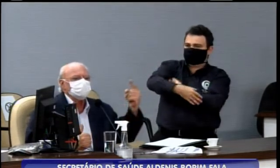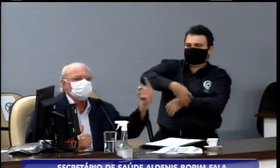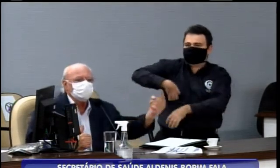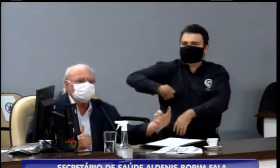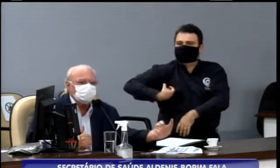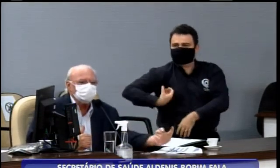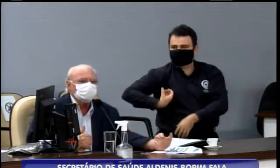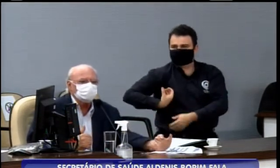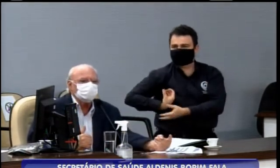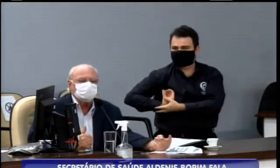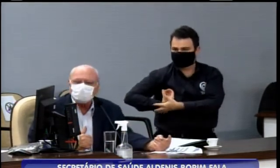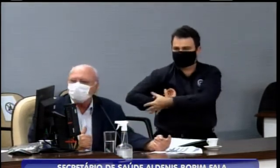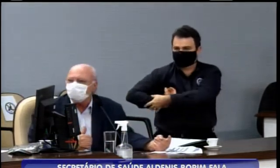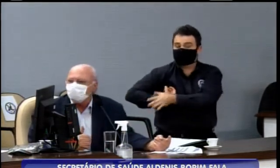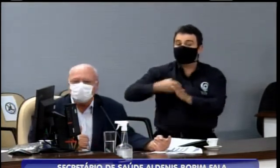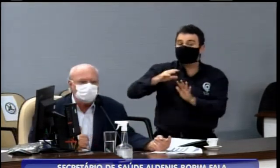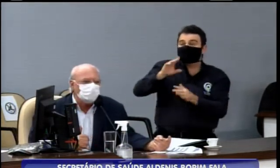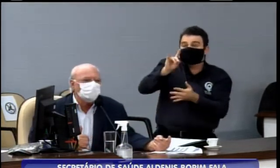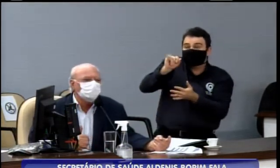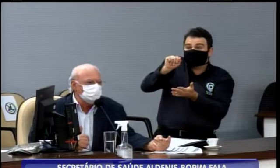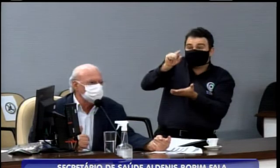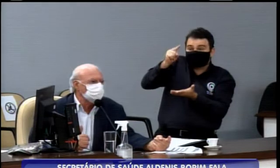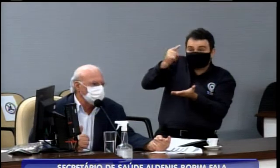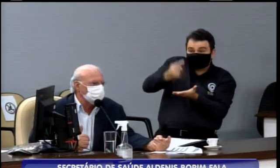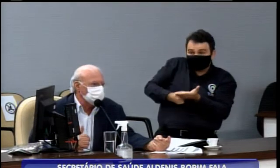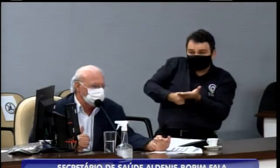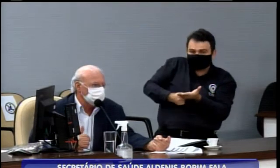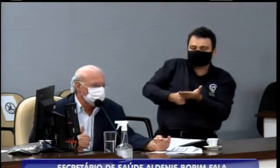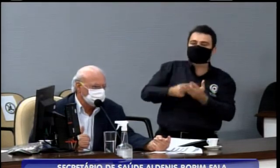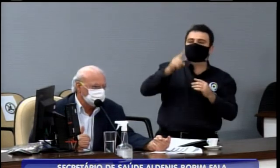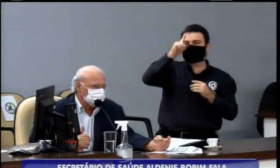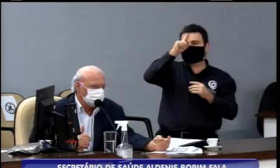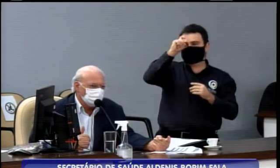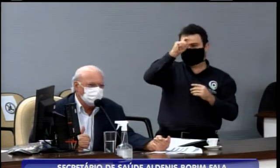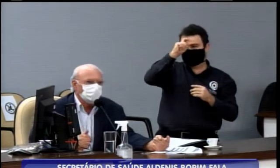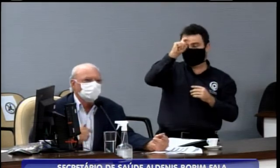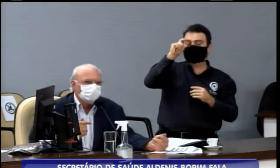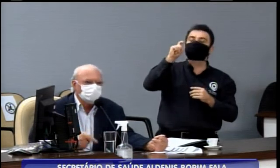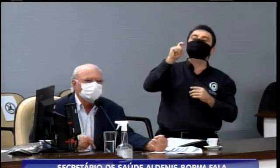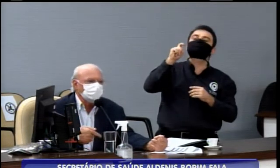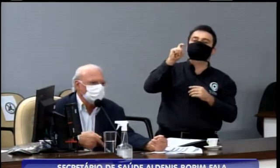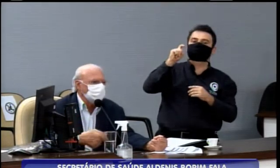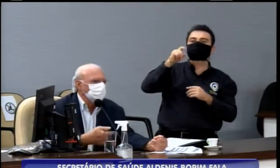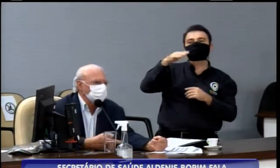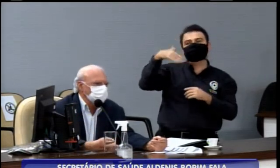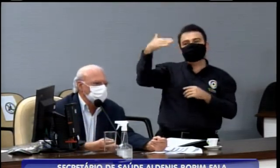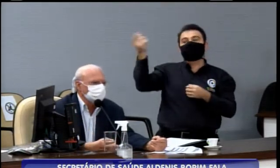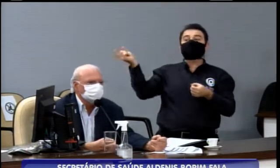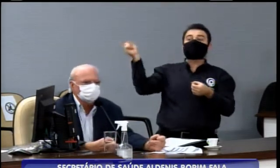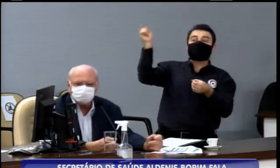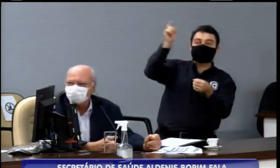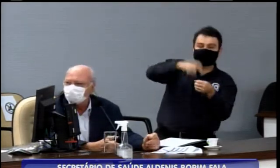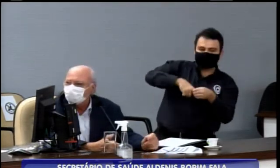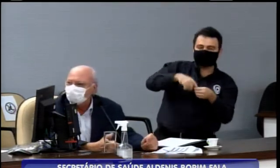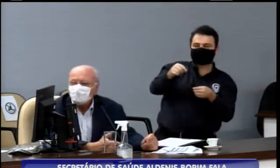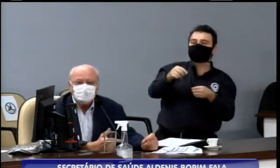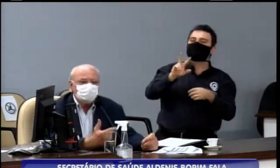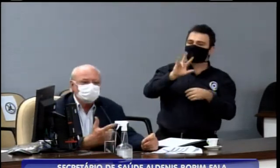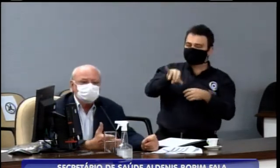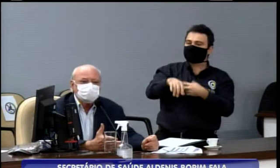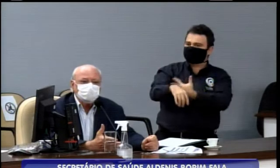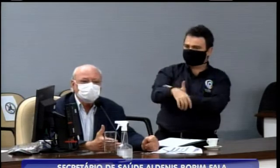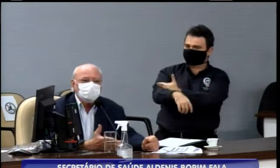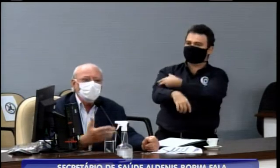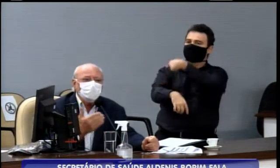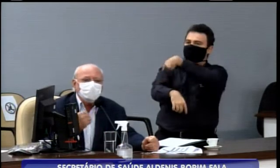um agendamento no hospital para colocar esse pino, para não ficar aguardando no local. Então,